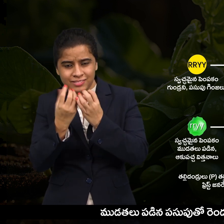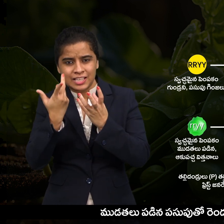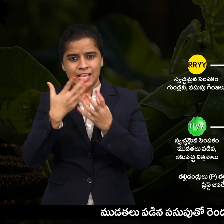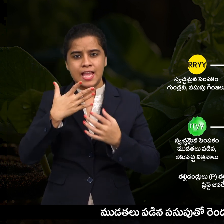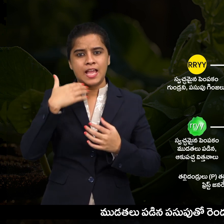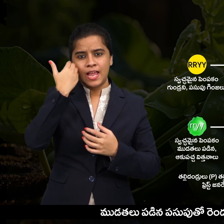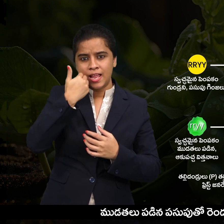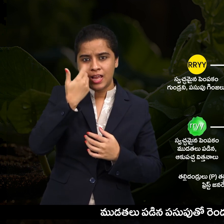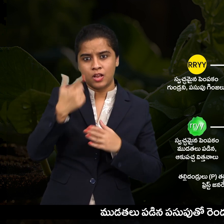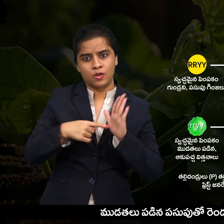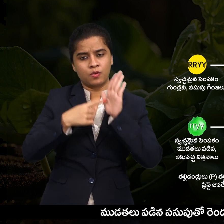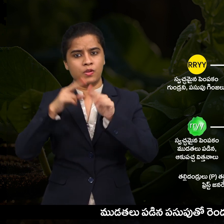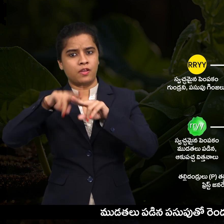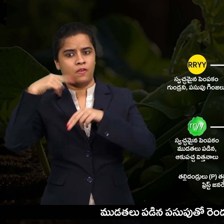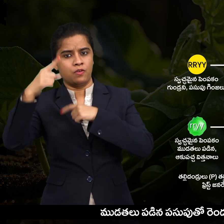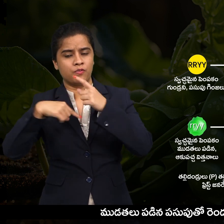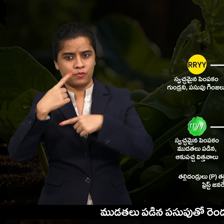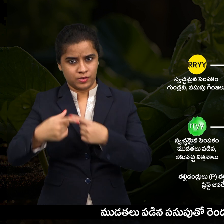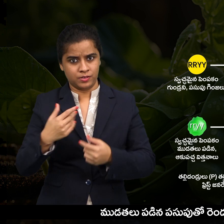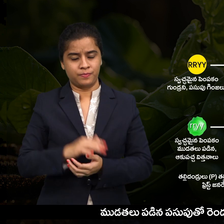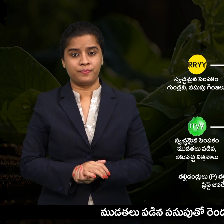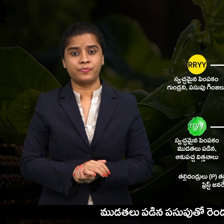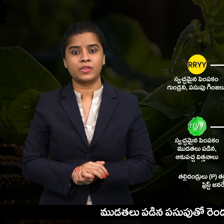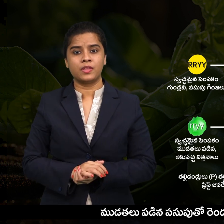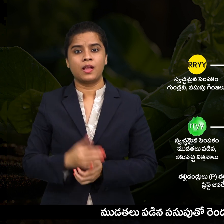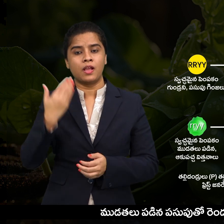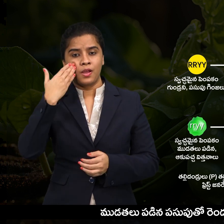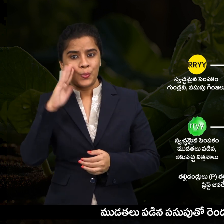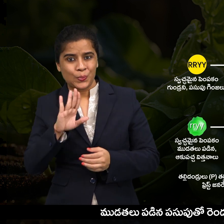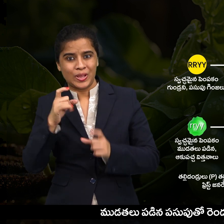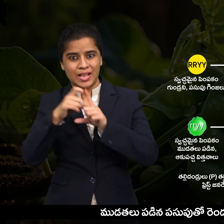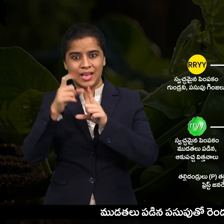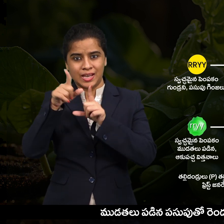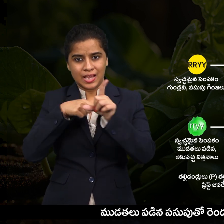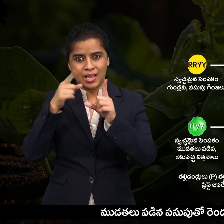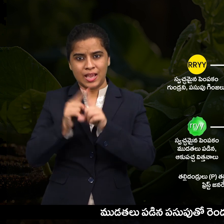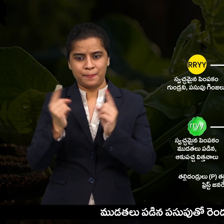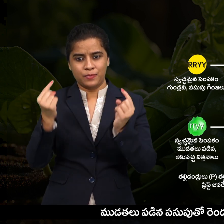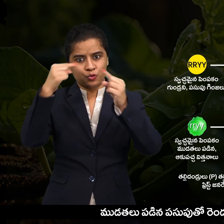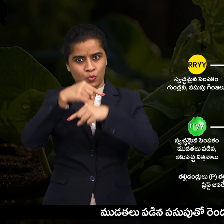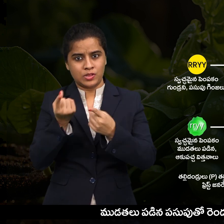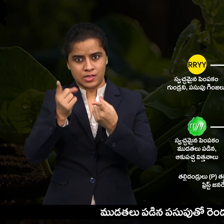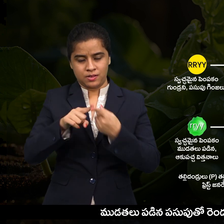ముడతలు పడిన పసుపుతో 2 కొత్త లక్షణాల కలయికలు కనిపించాయి.